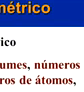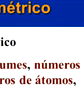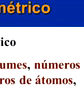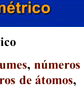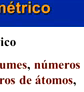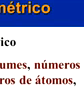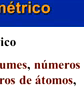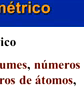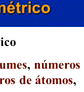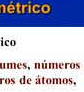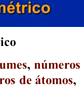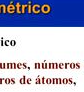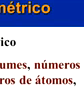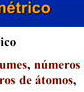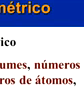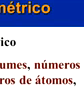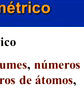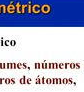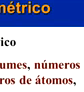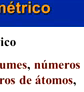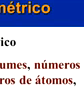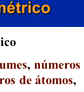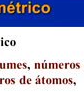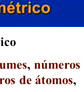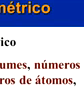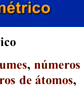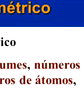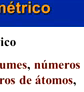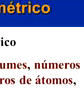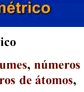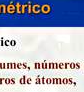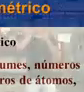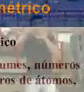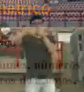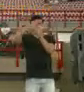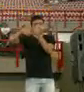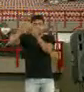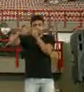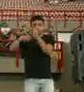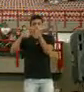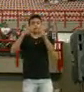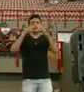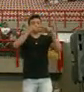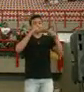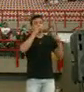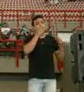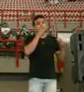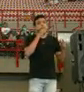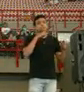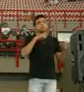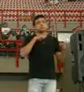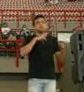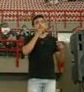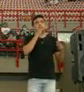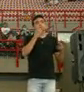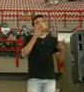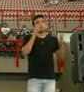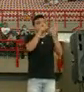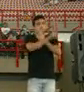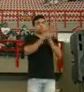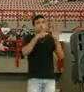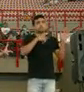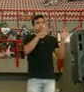de mols, número de moléculas, número de átomos. Ou seja, pessoal, numa questão